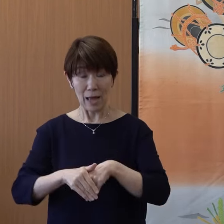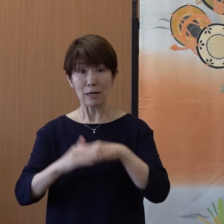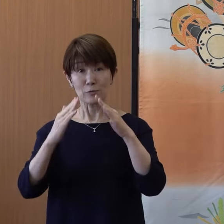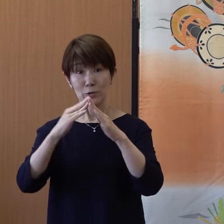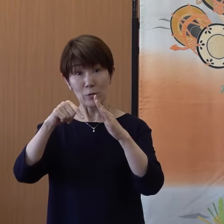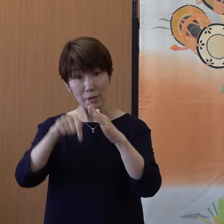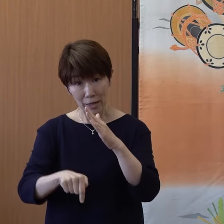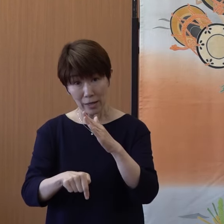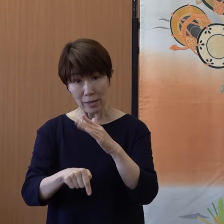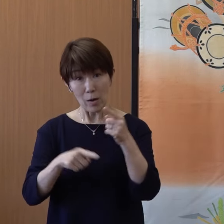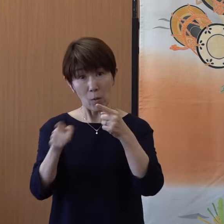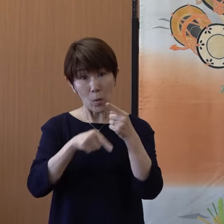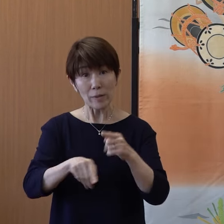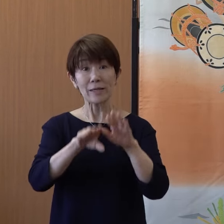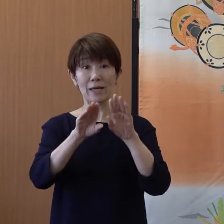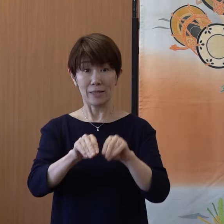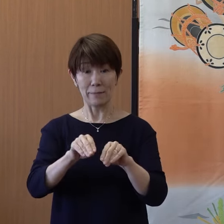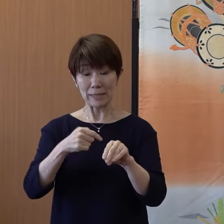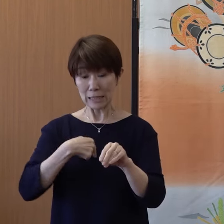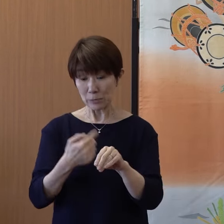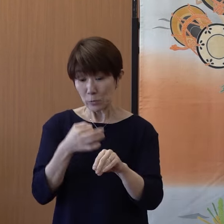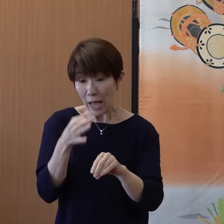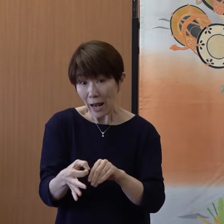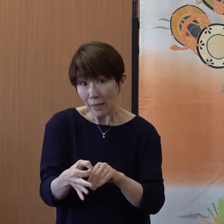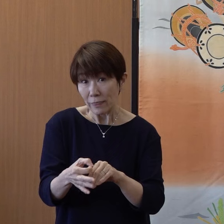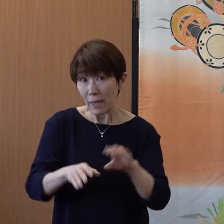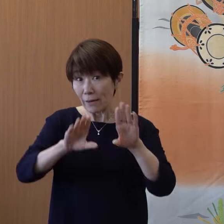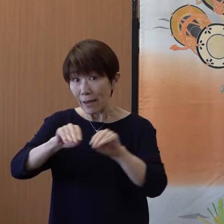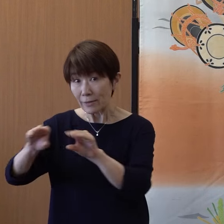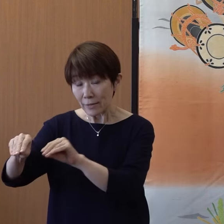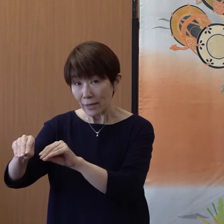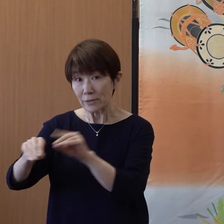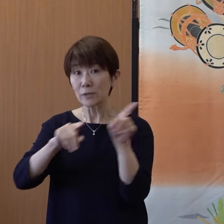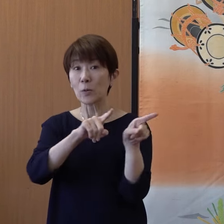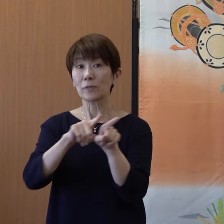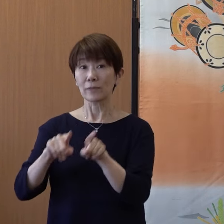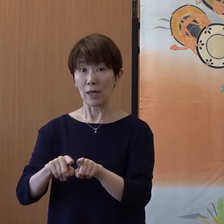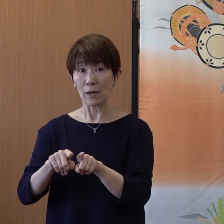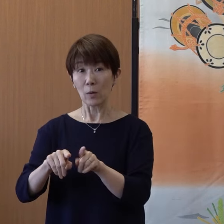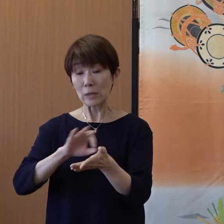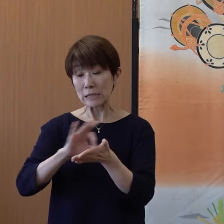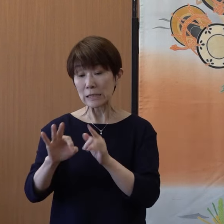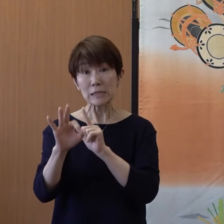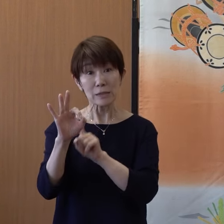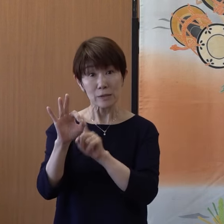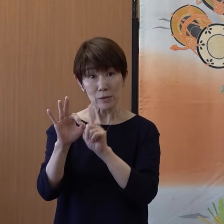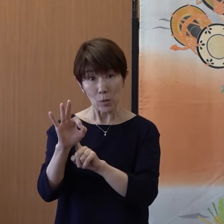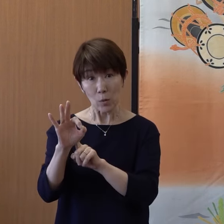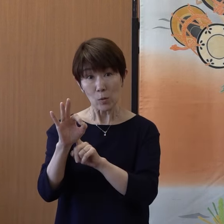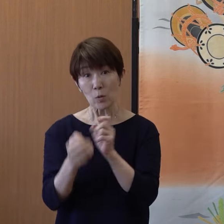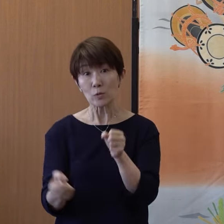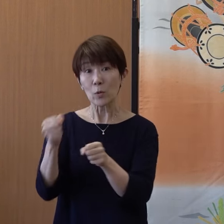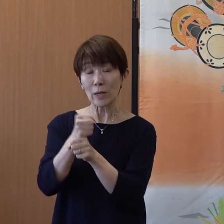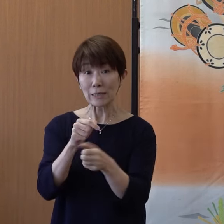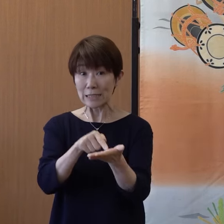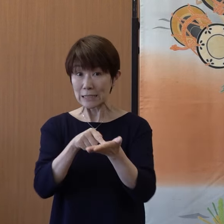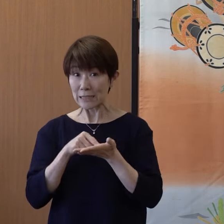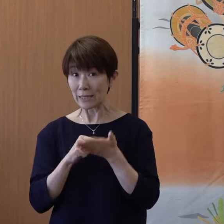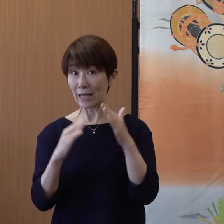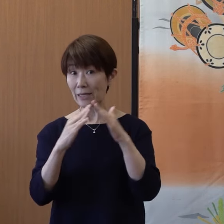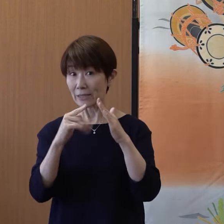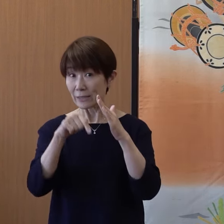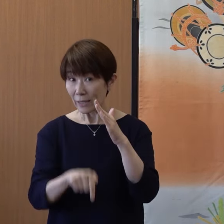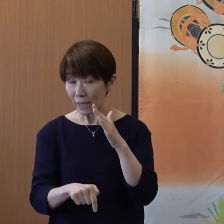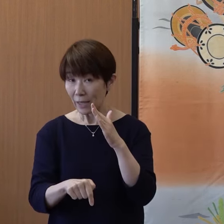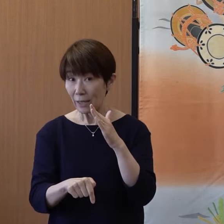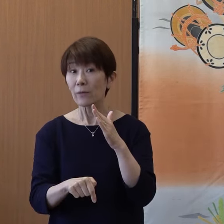体及び自費解体により費用償還の申請のあった家屋につきまして令和6